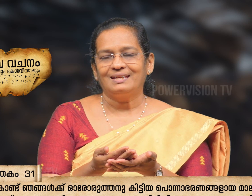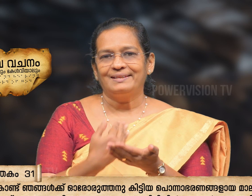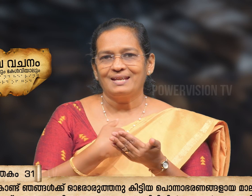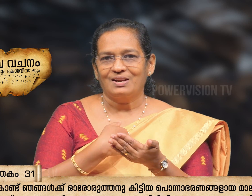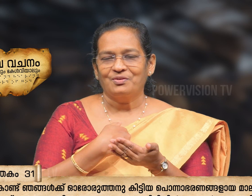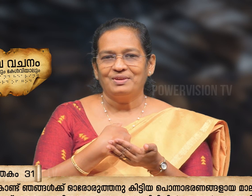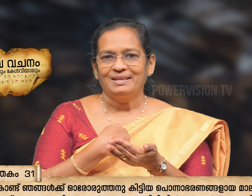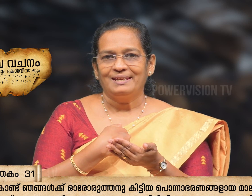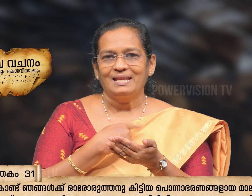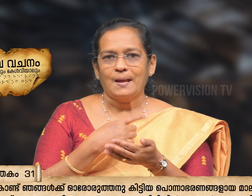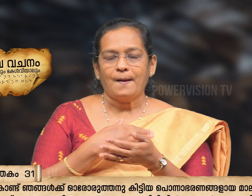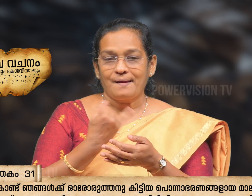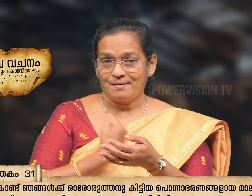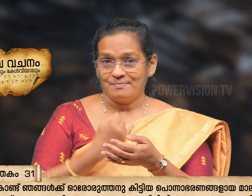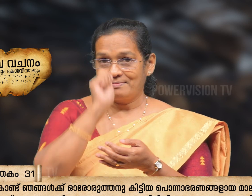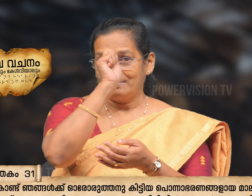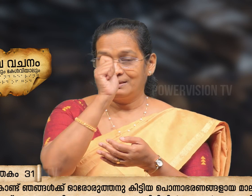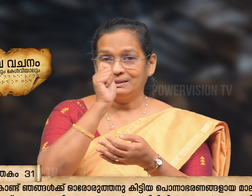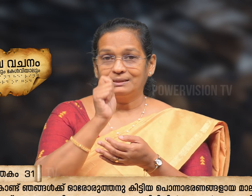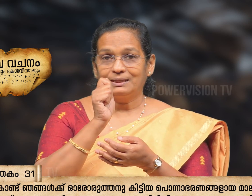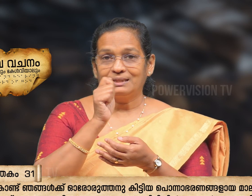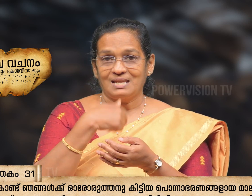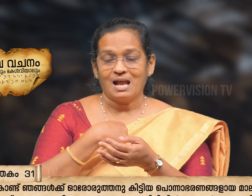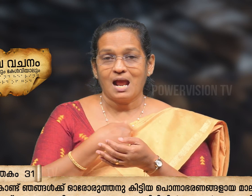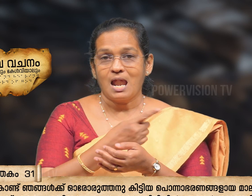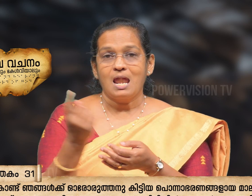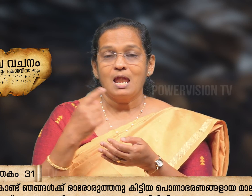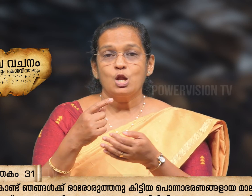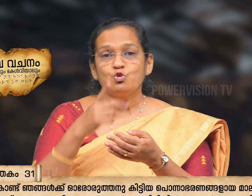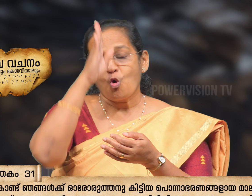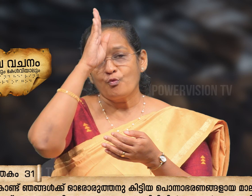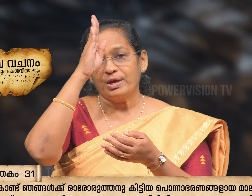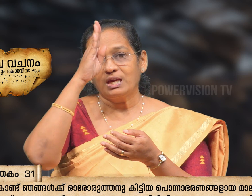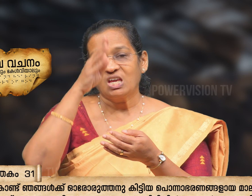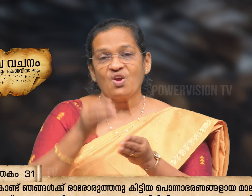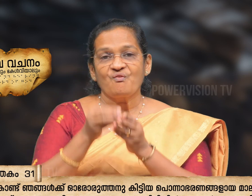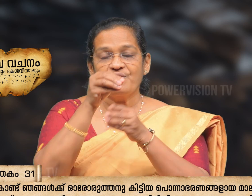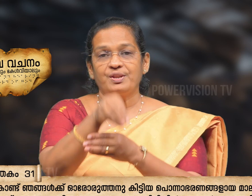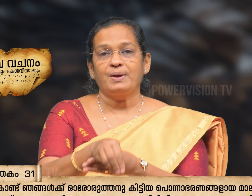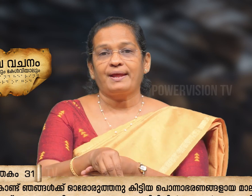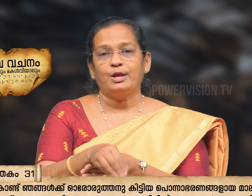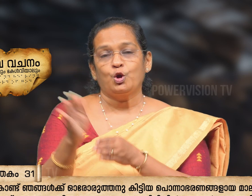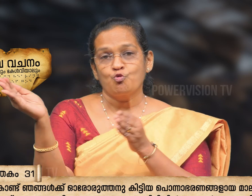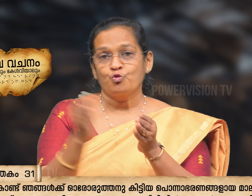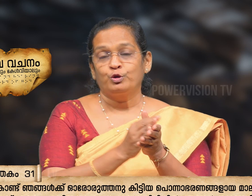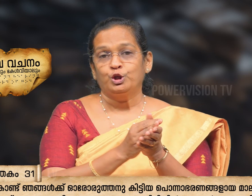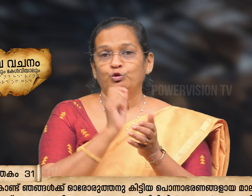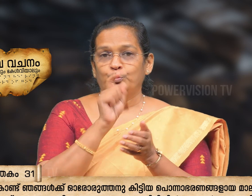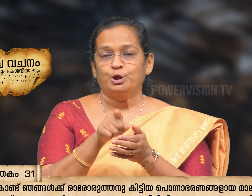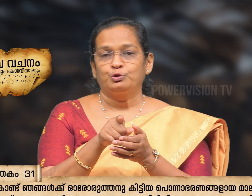സന്നിധിയിൽ ഞങ്ങൾക്കു വേണ്ടി പ്രായശ്ചിത്തം കഴിക്കേണ്ടതിന് ഞങ്ങൾ യഹോവയ്ക്ക് വഴിപാടായി കൊണ്ടുവന്നിരിക്കുന്നു